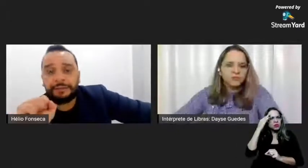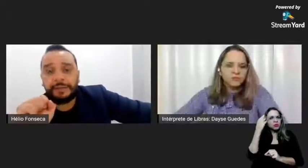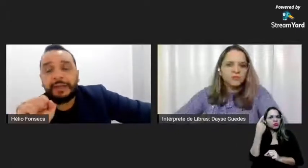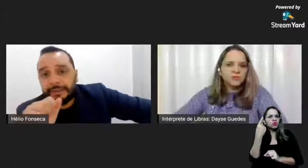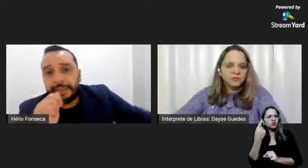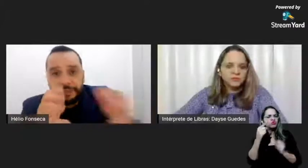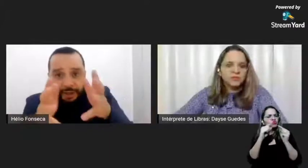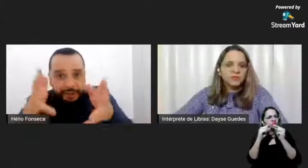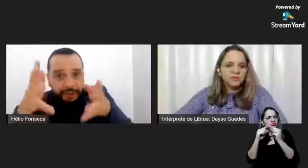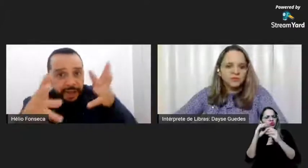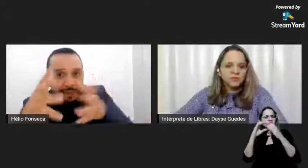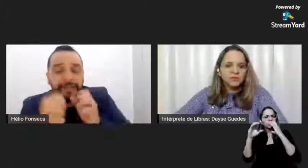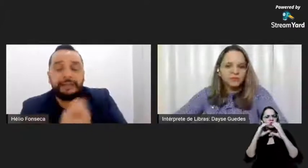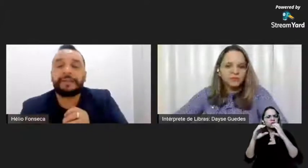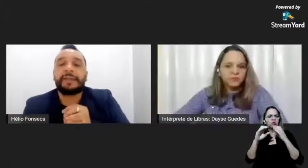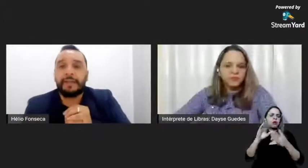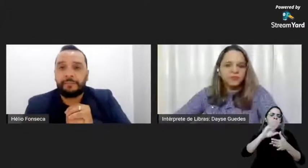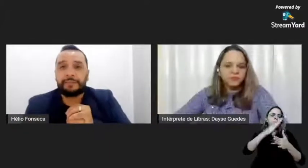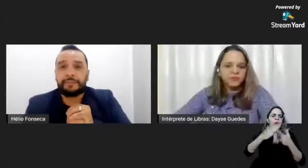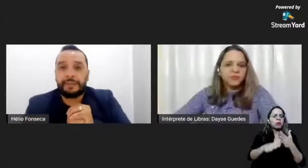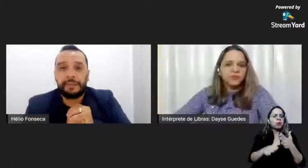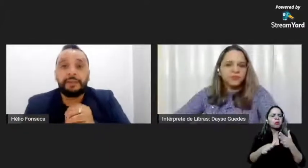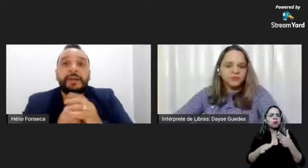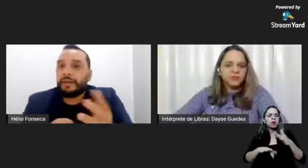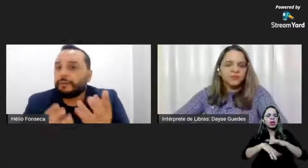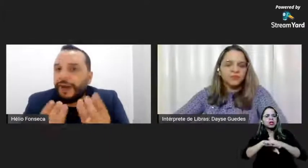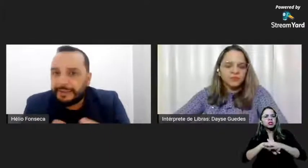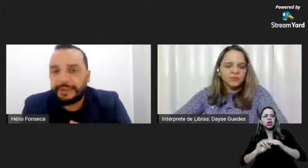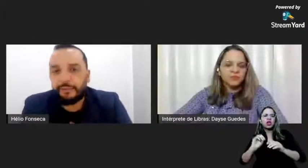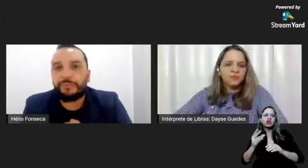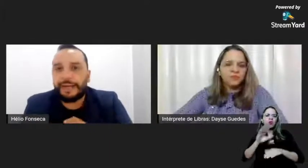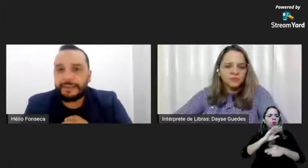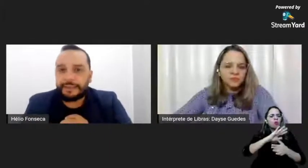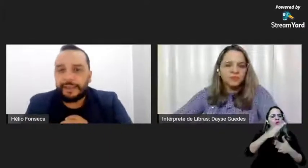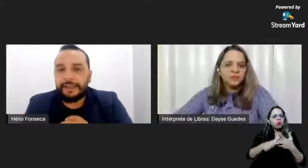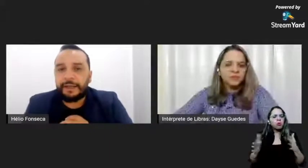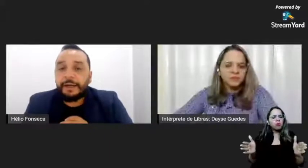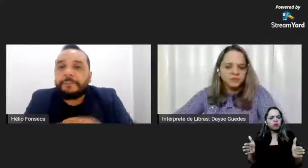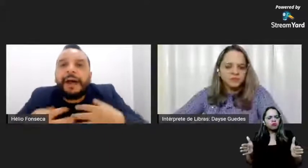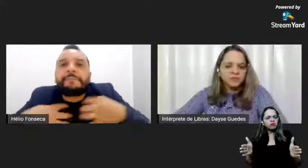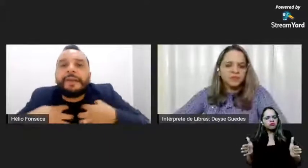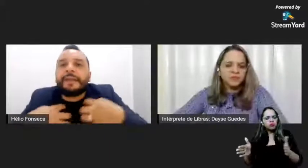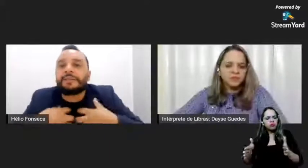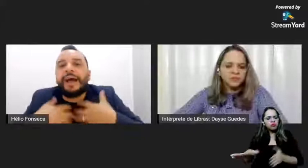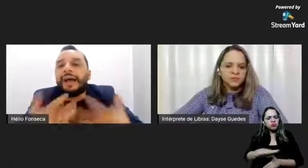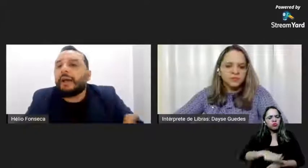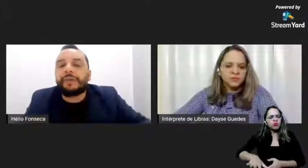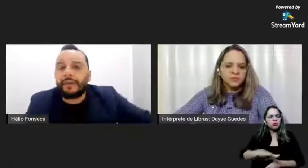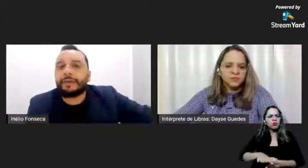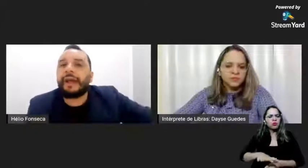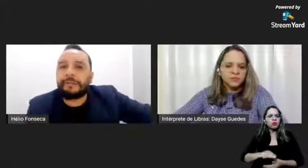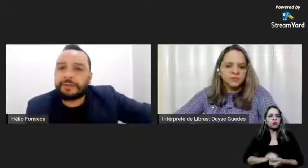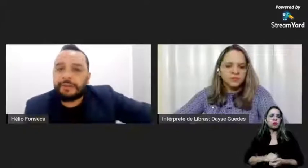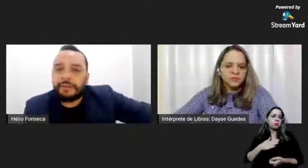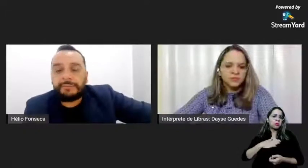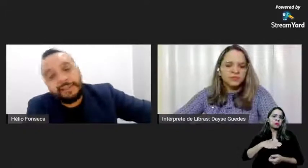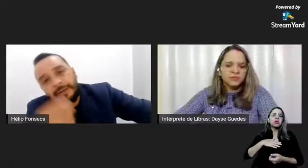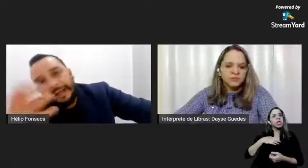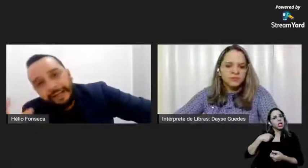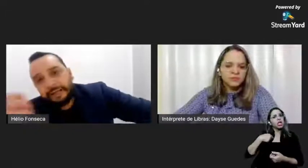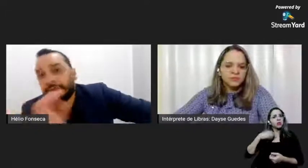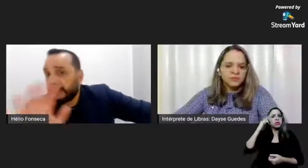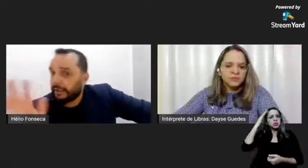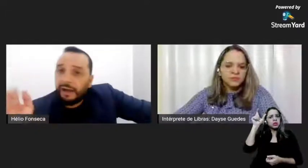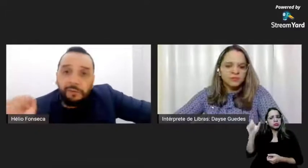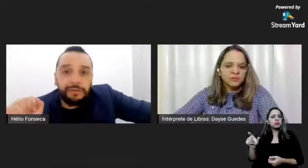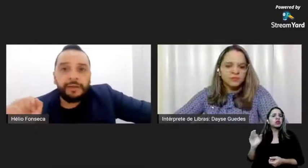Libras tátil, seja ela em Libras em campo reduzido, e faz isso com maestria, para mim, ele já é um guia-intérprete. Mas tem